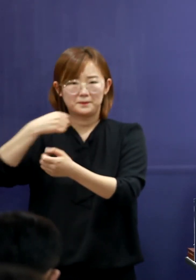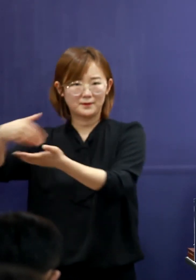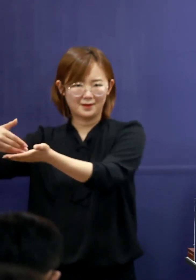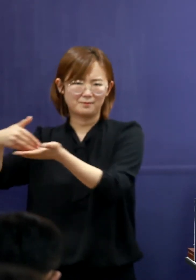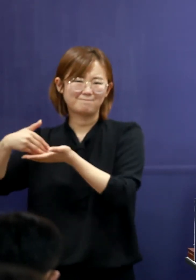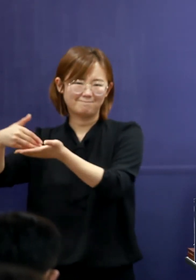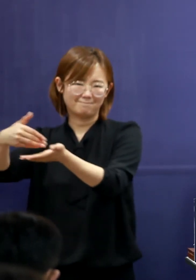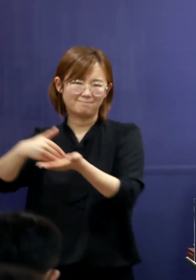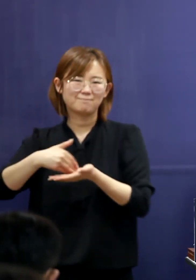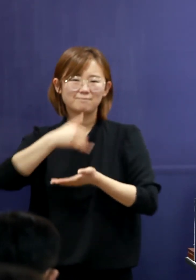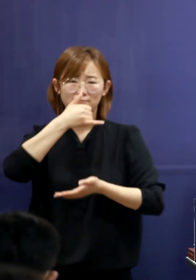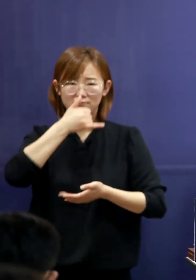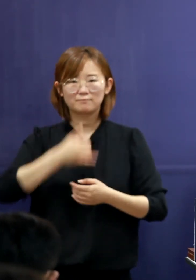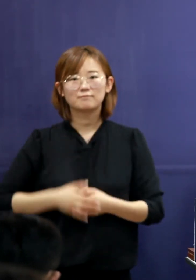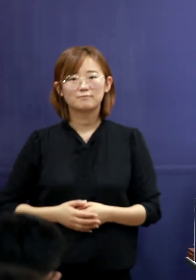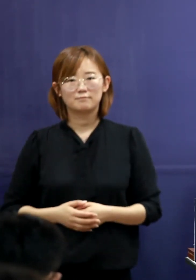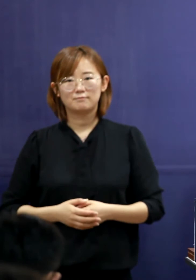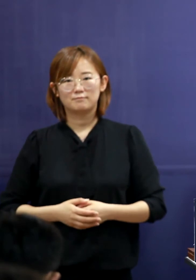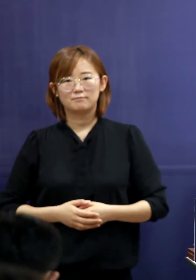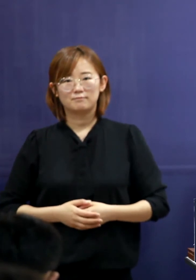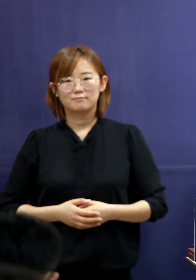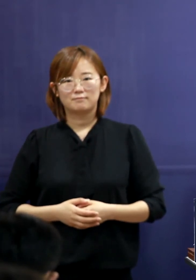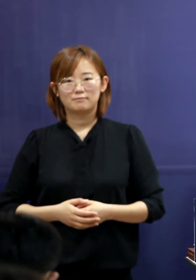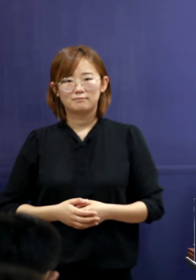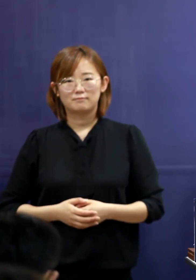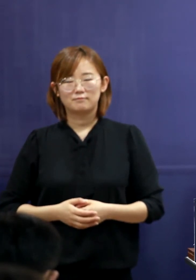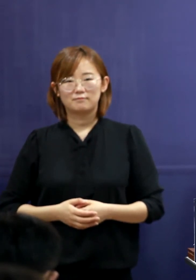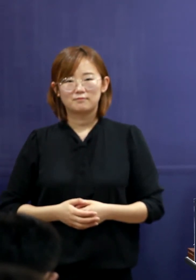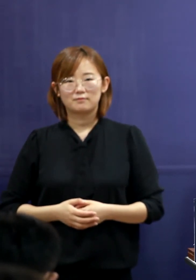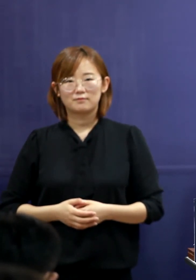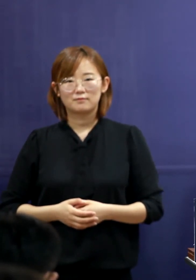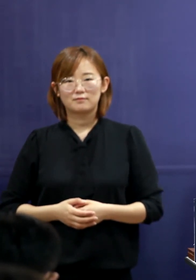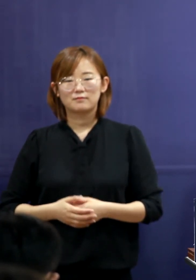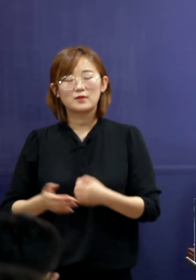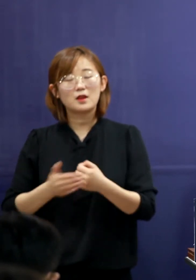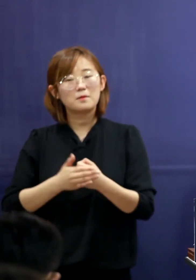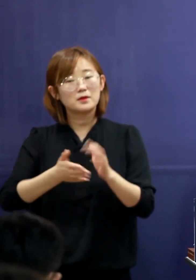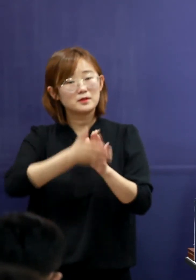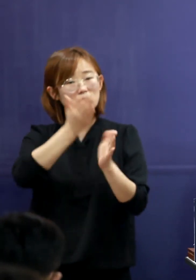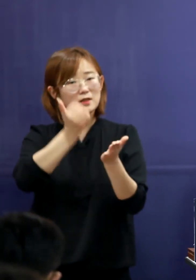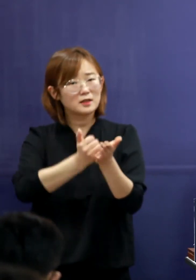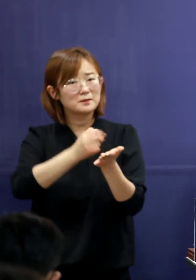오늘도 제보가 들어왔는데요. 이 점에 대해서는 좀 시장님 생각을 어떠시죠?